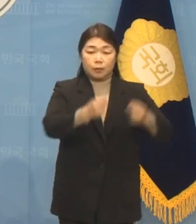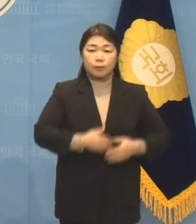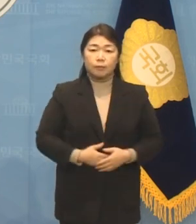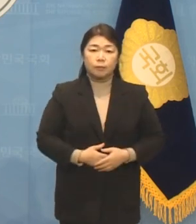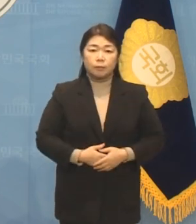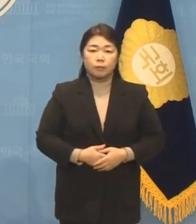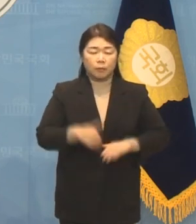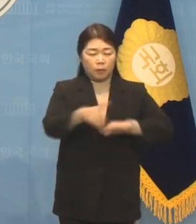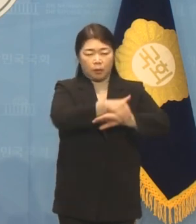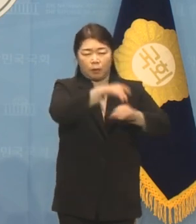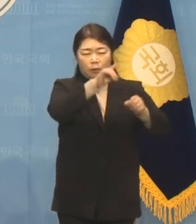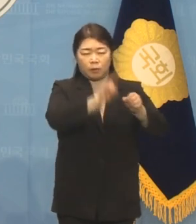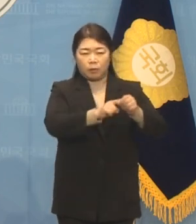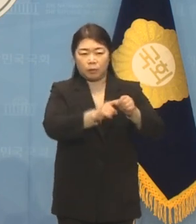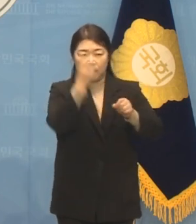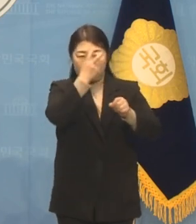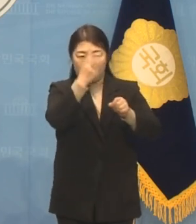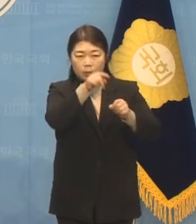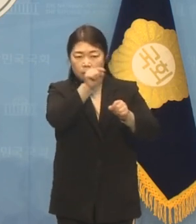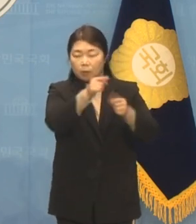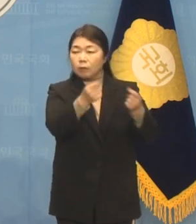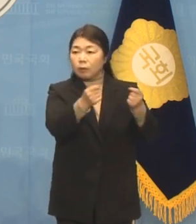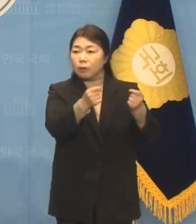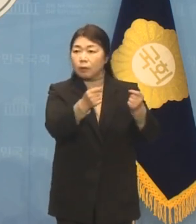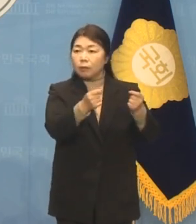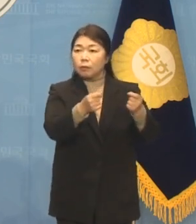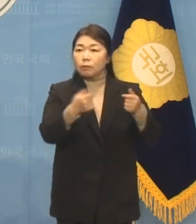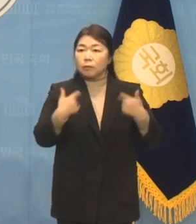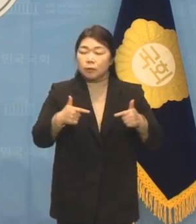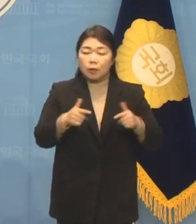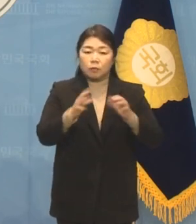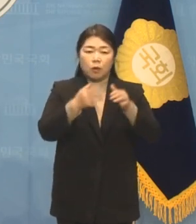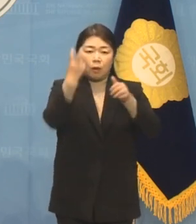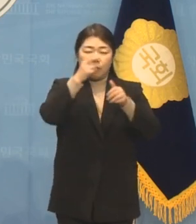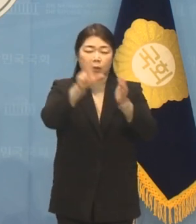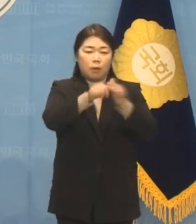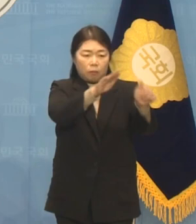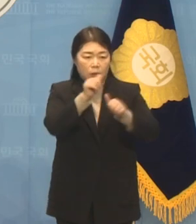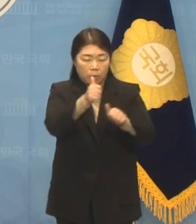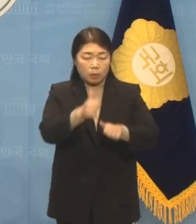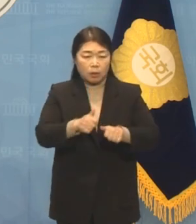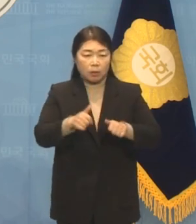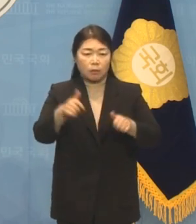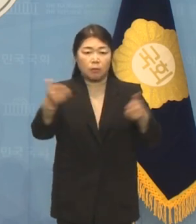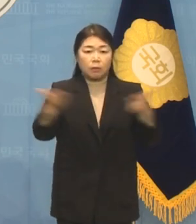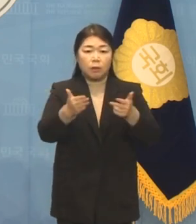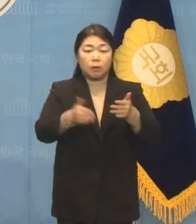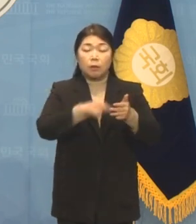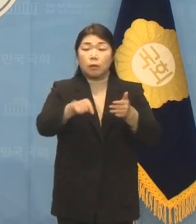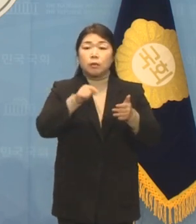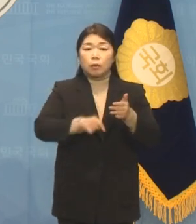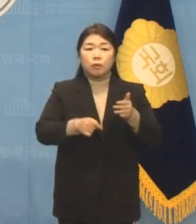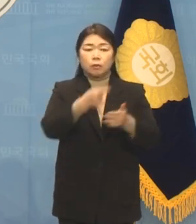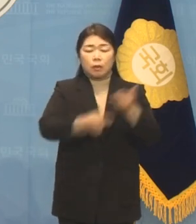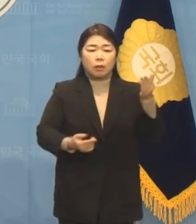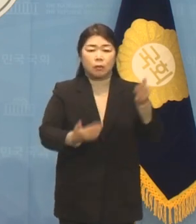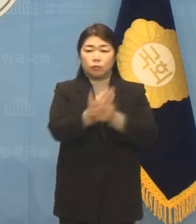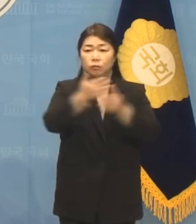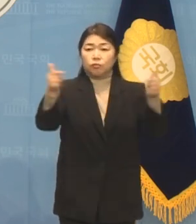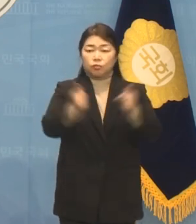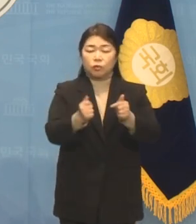악질적입니다. 매년 국회 국정감사에 불려나와 산재사고를 줄이고 노동을 존중하겠다고 다짐하는